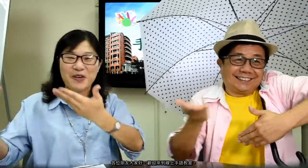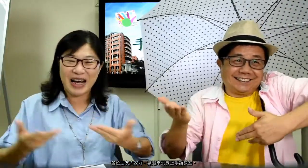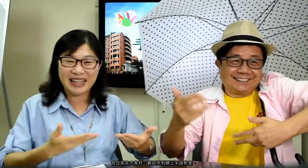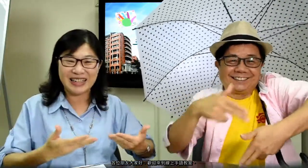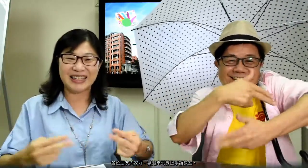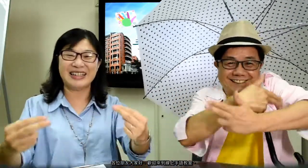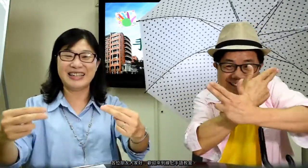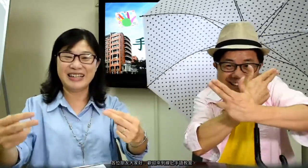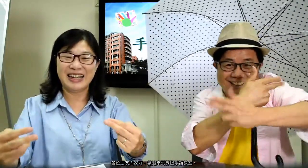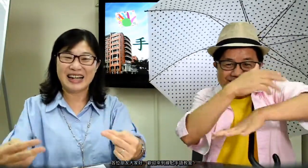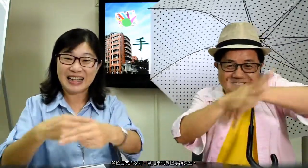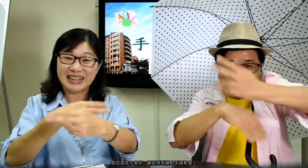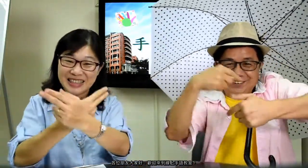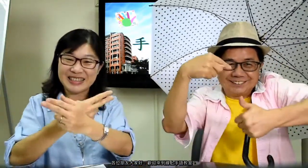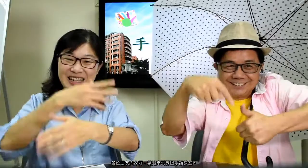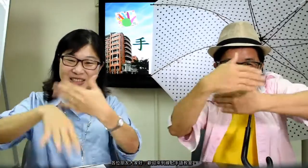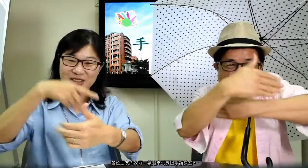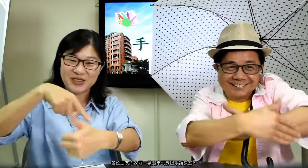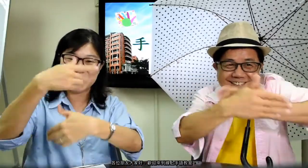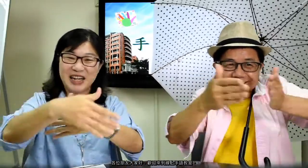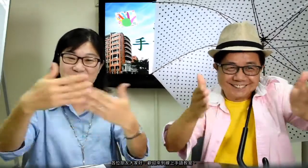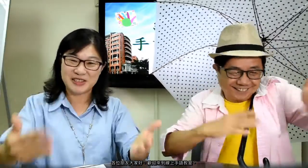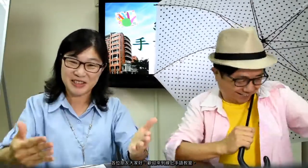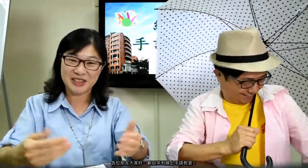欢迎来到线上手语教室。